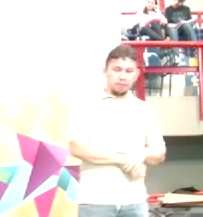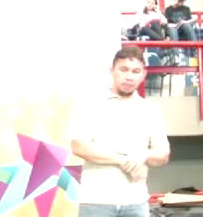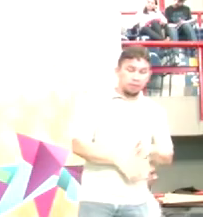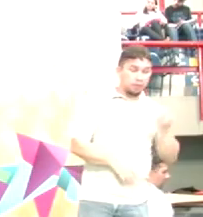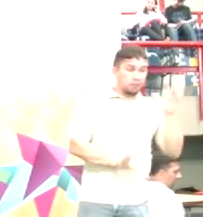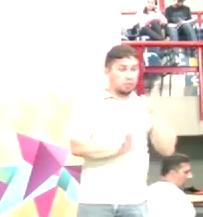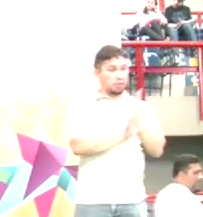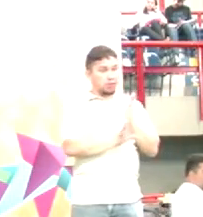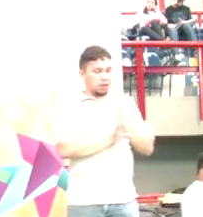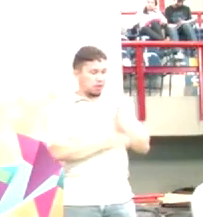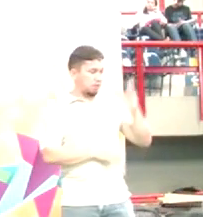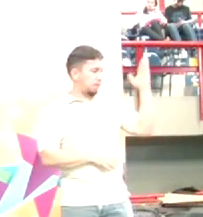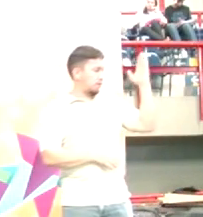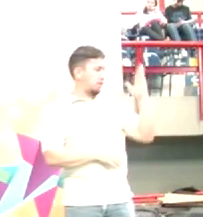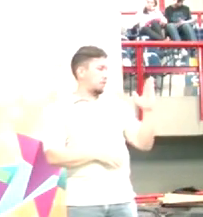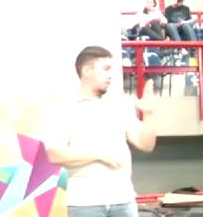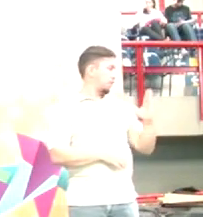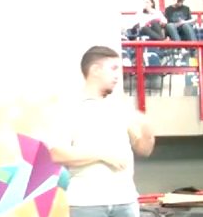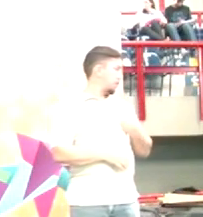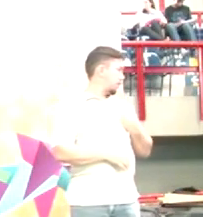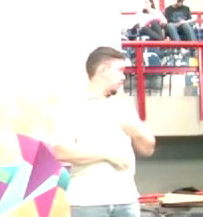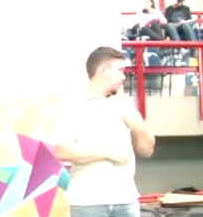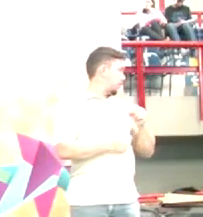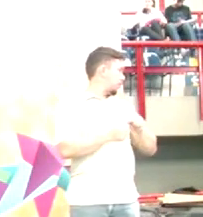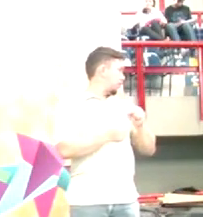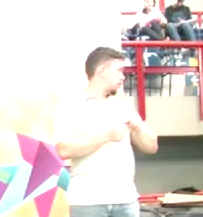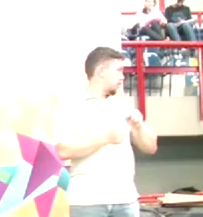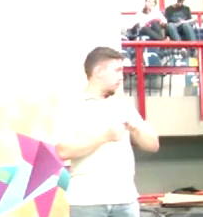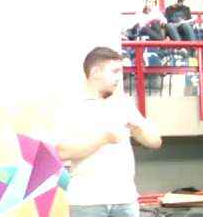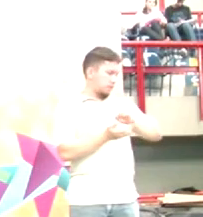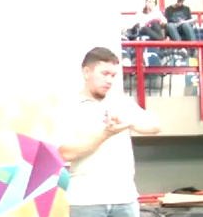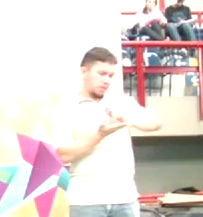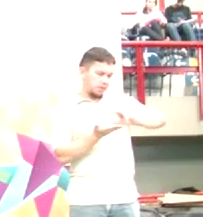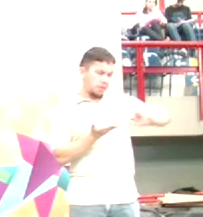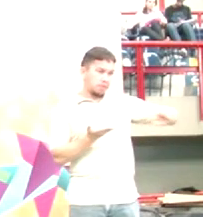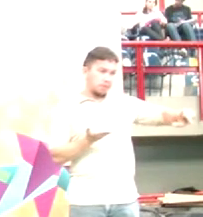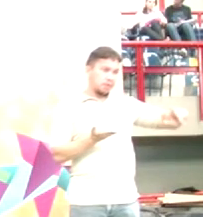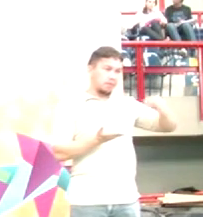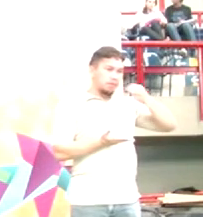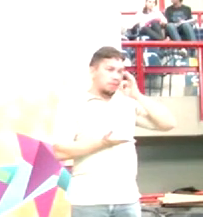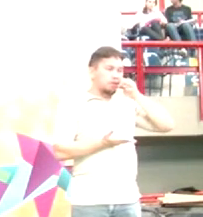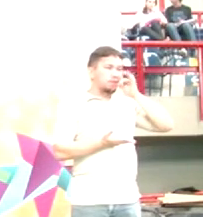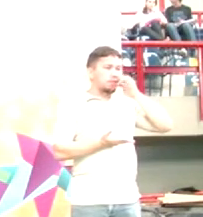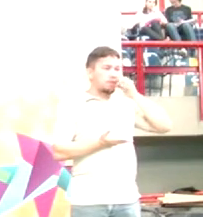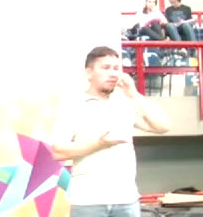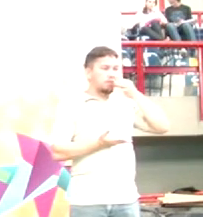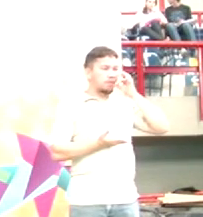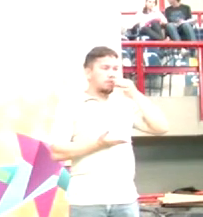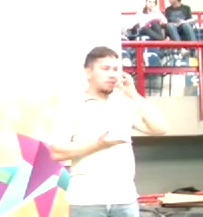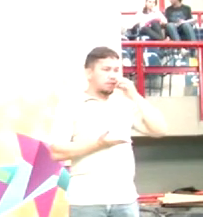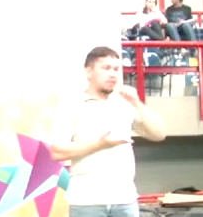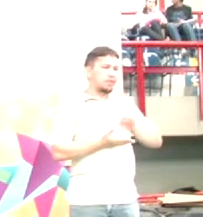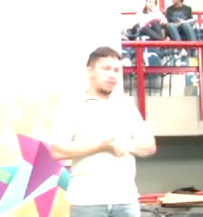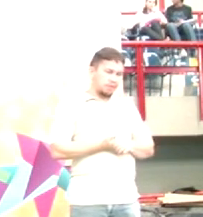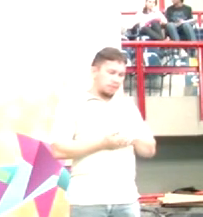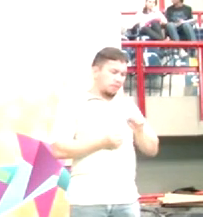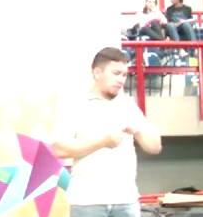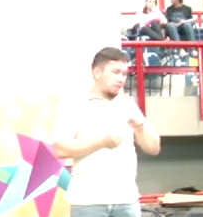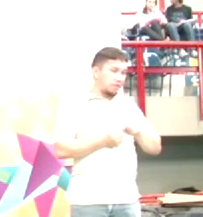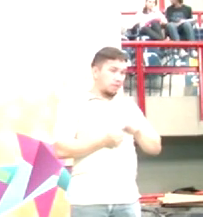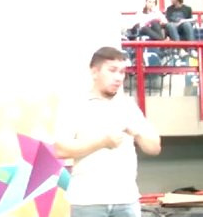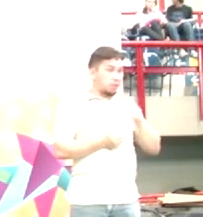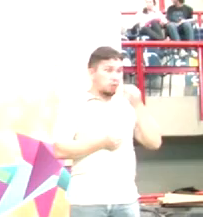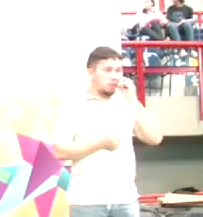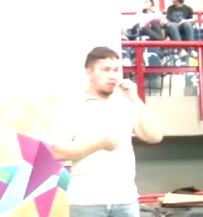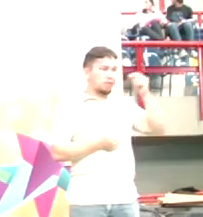porque o Brasil estava produzindo tanto café, mas tanto café, que o